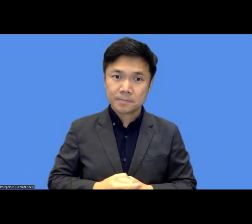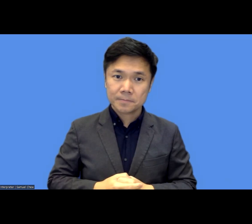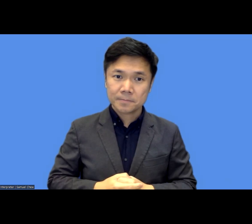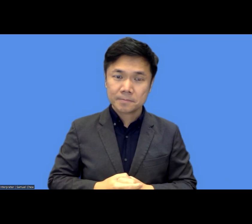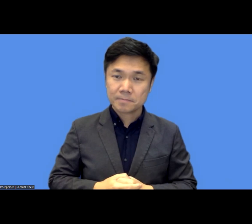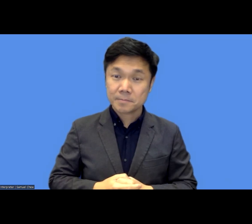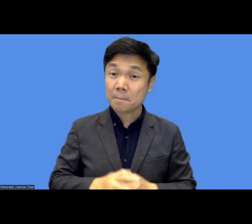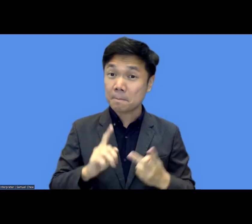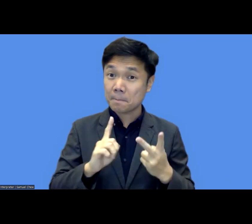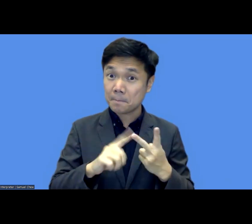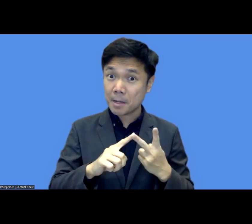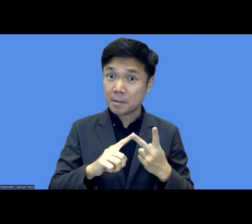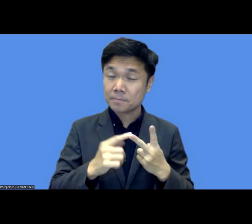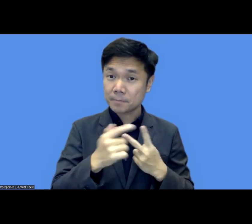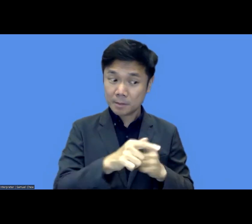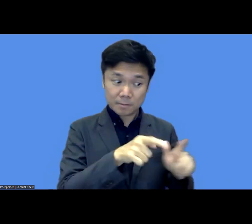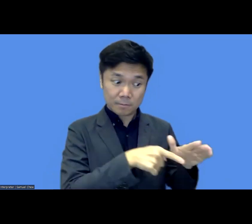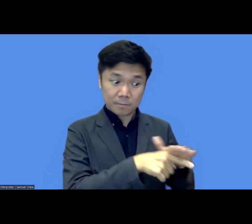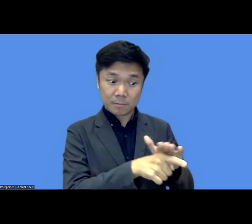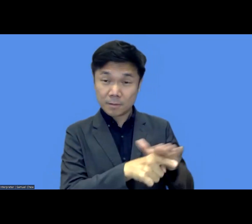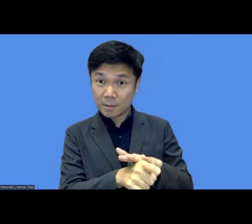para que esos otros países entren